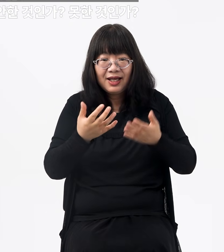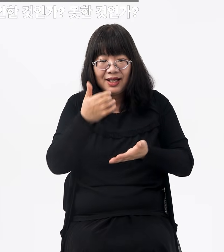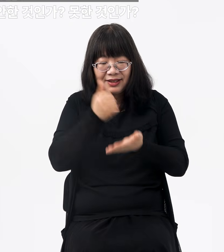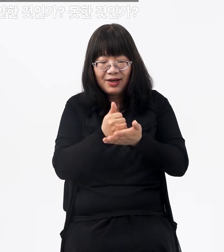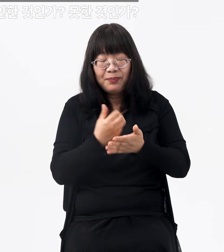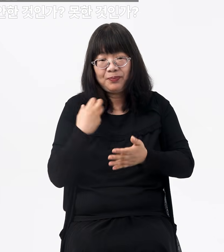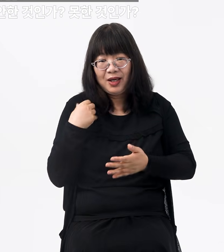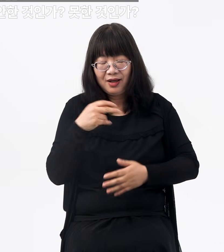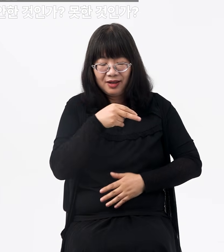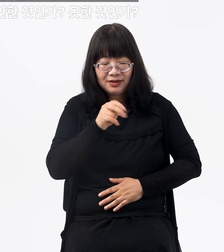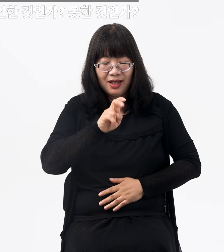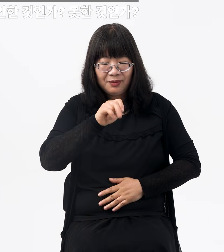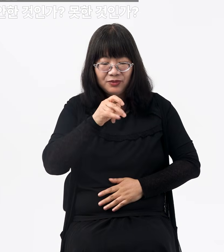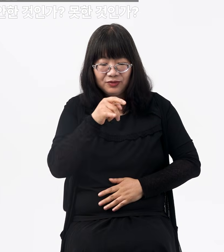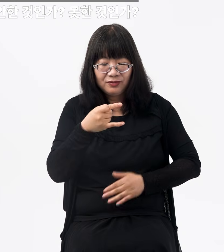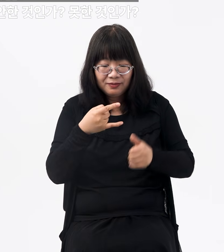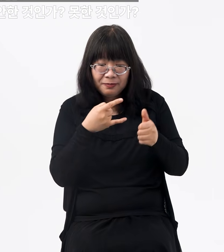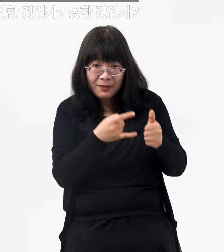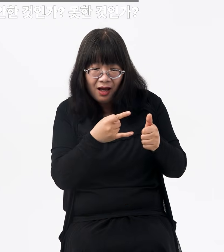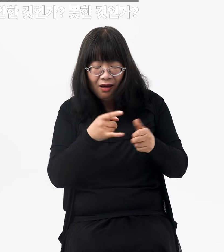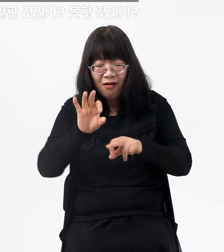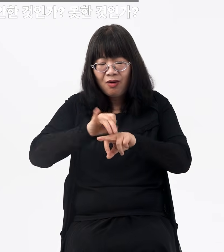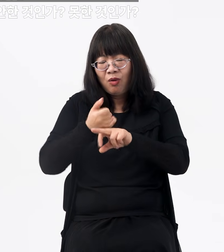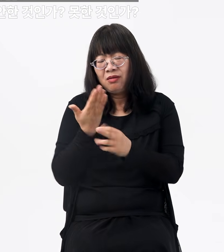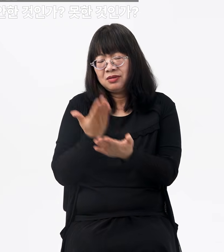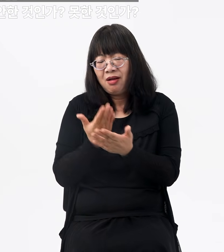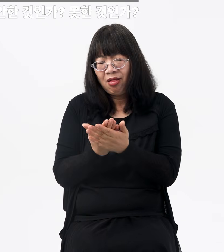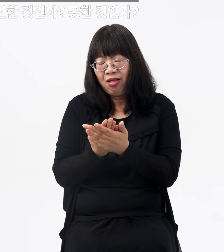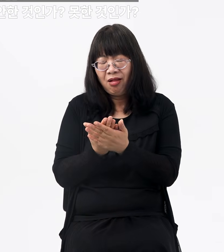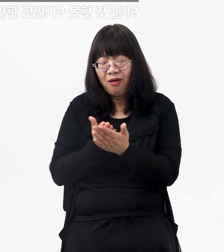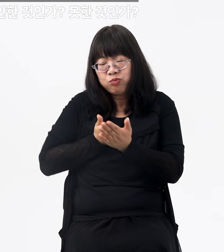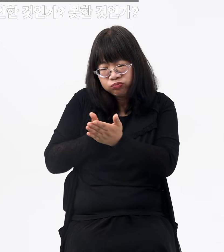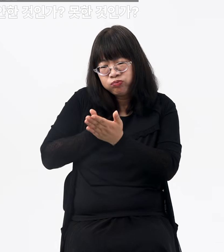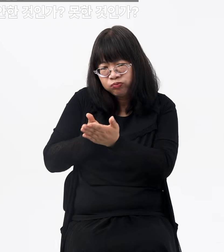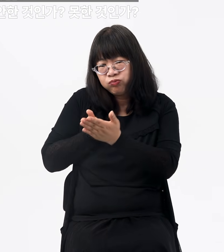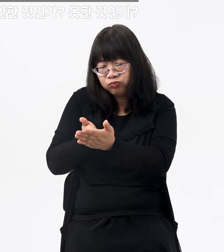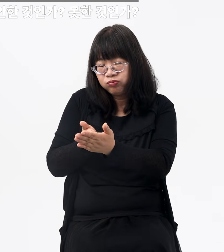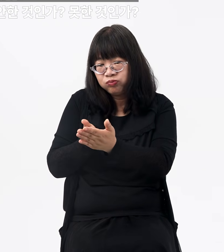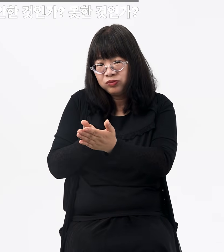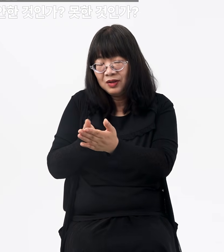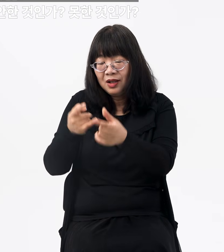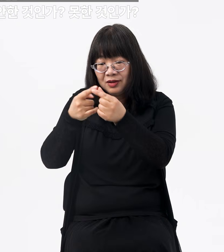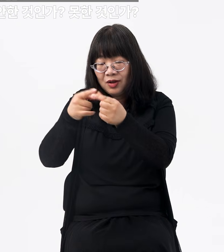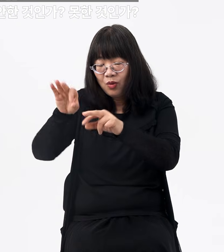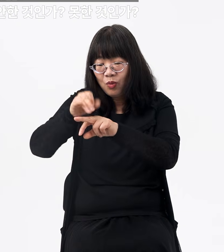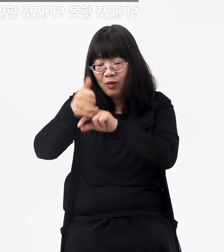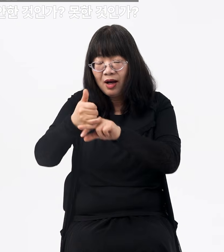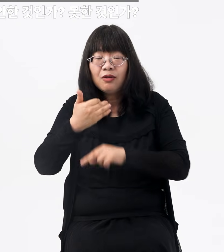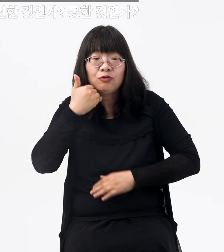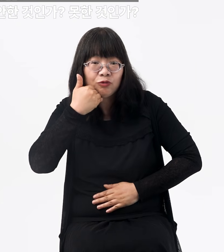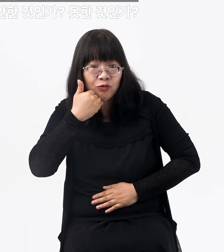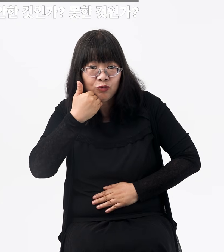사무엘에게 왕을 허락할 것을 요구합니다. 그래서 세운 첫 왕이